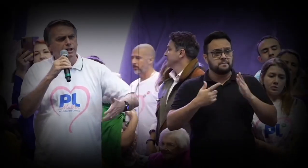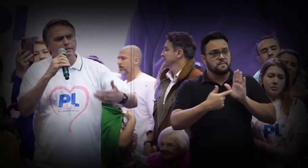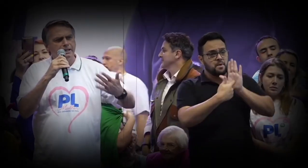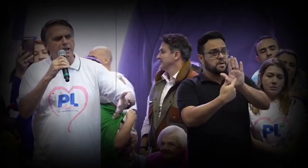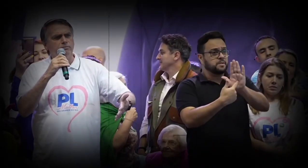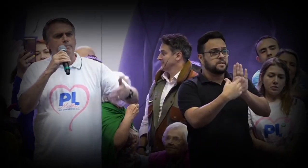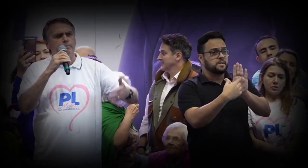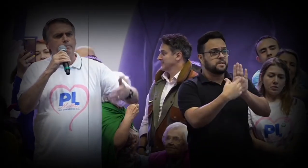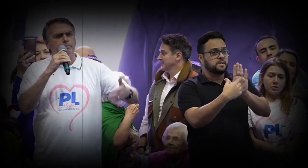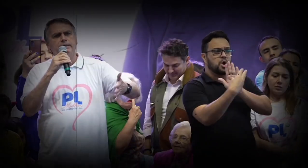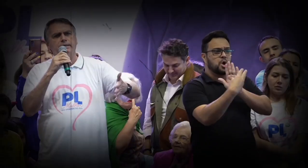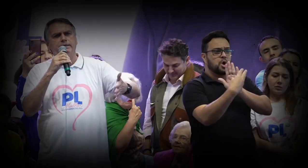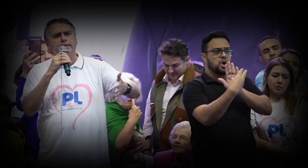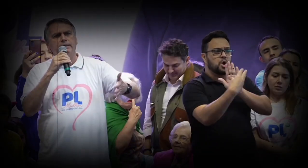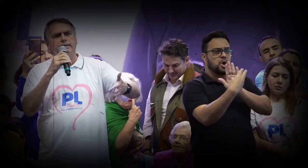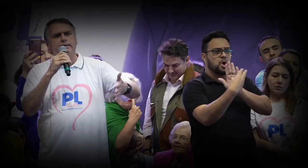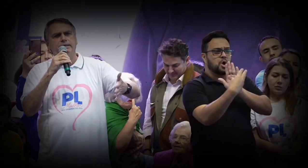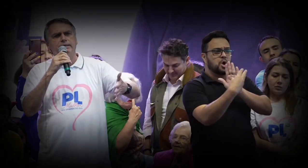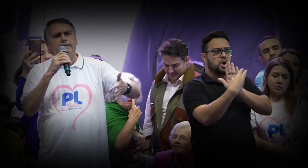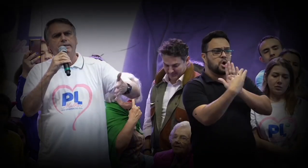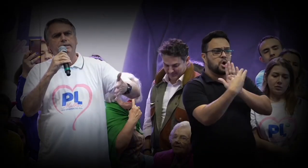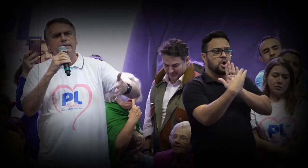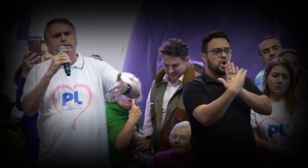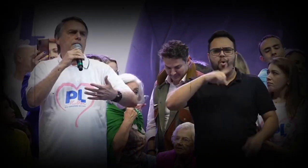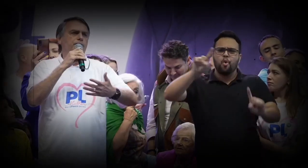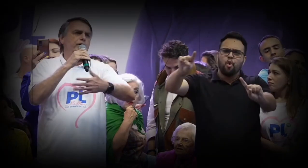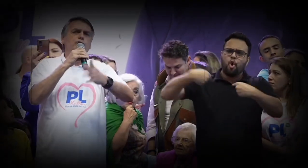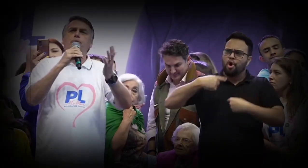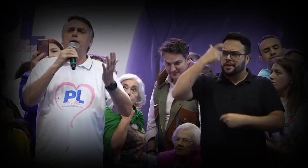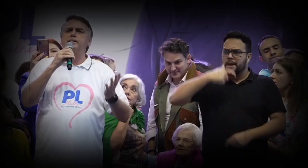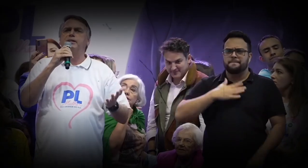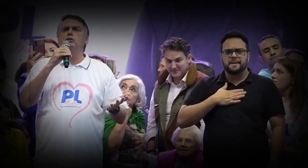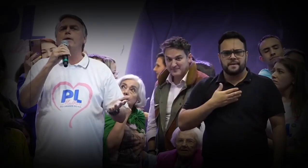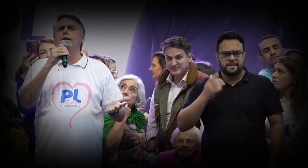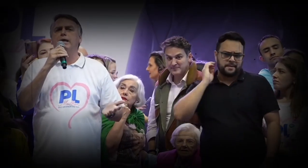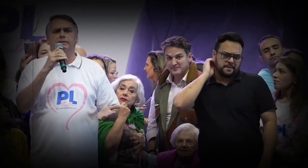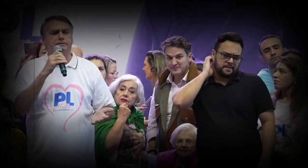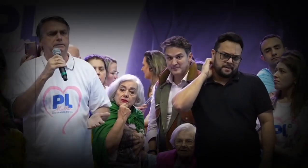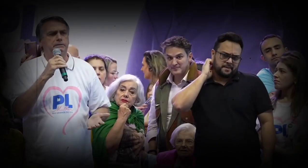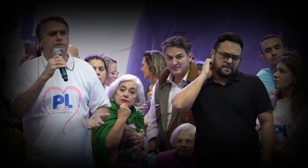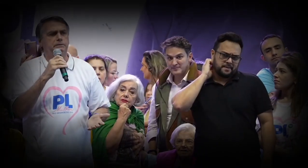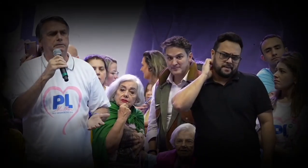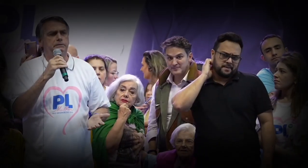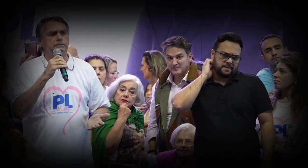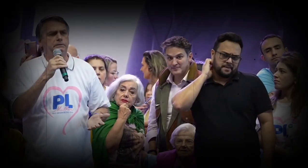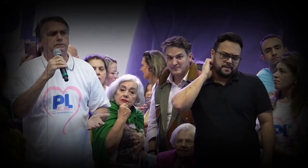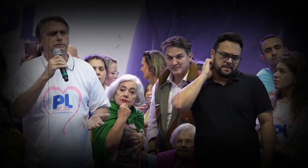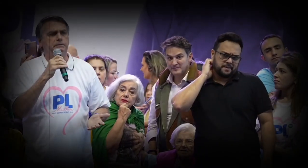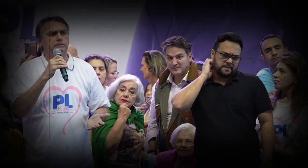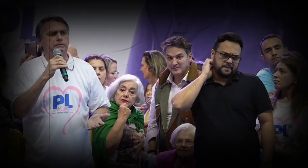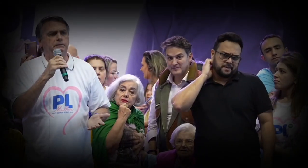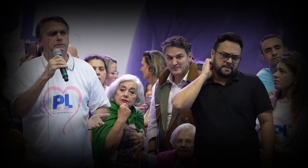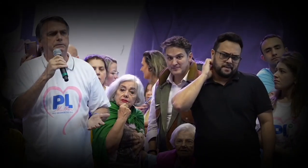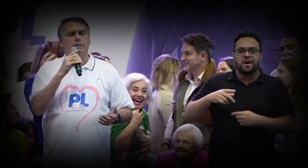todo dia tem uma maldade em cima de mim. A de ontem foi que eu estou perseguindo baleias.